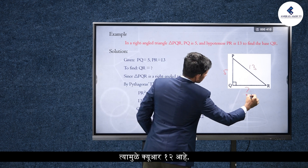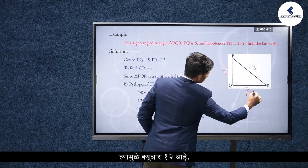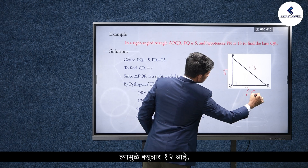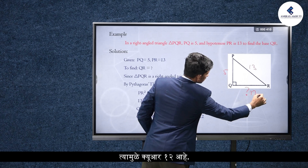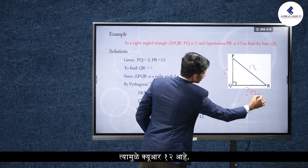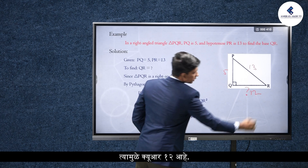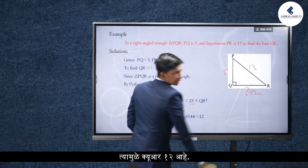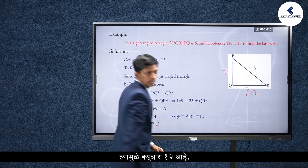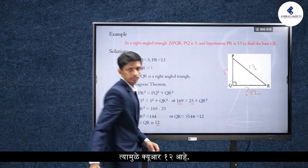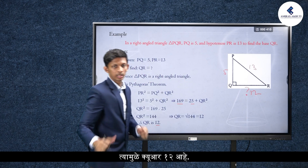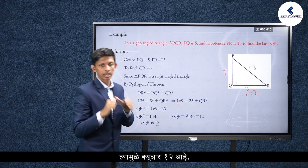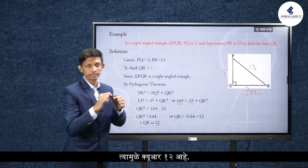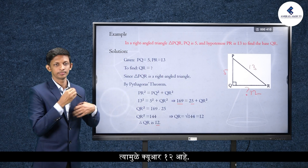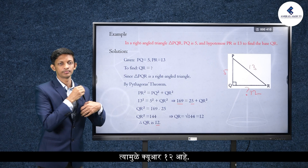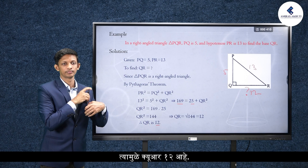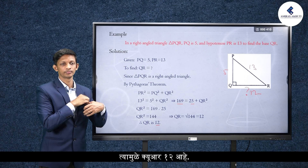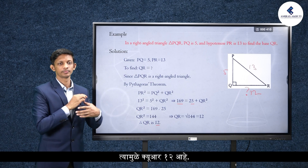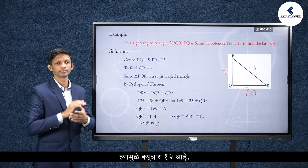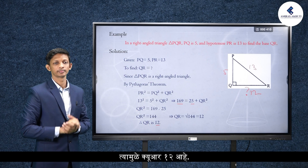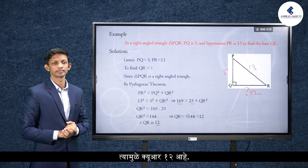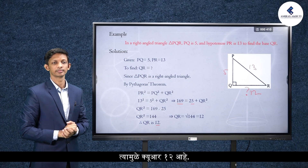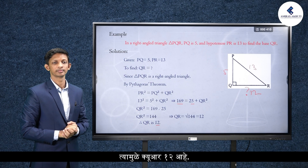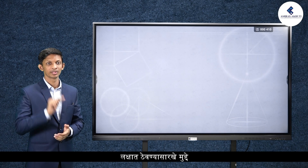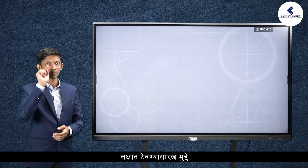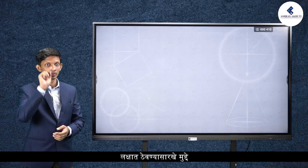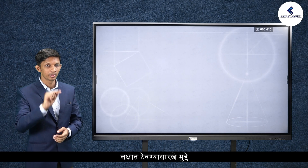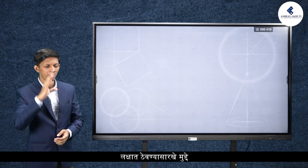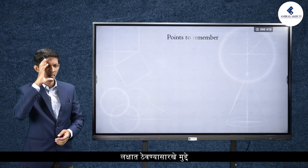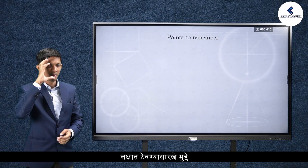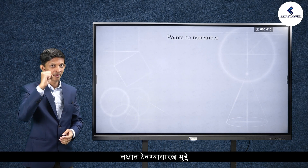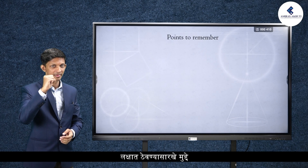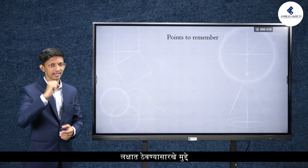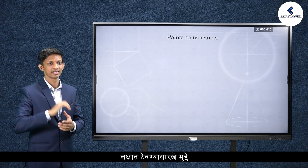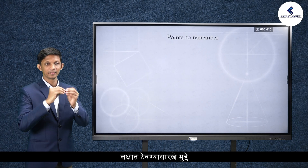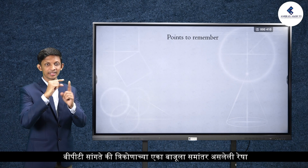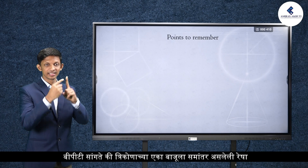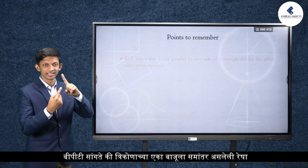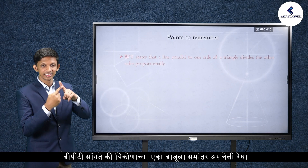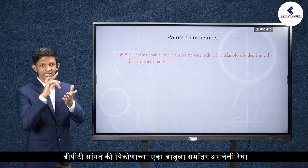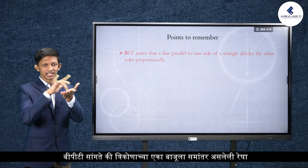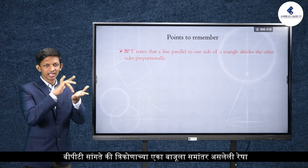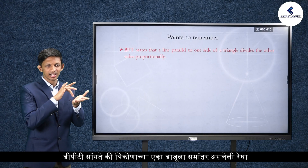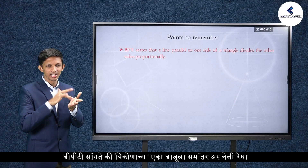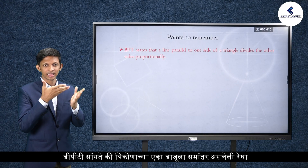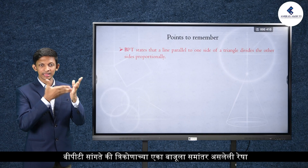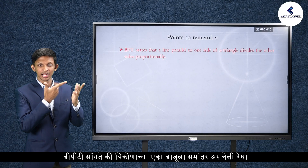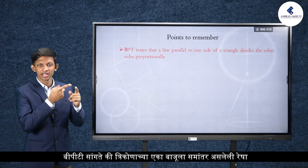12 त्यामुळे QR 12 आहे. लक्षात ठेवण्यासारखे मुद्दे. BPT सांगते की त्रिकोणाचा